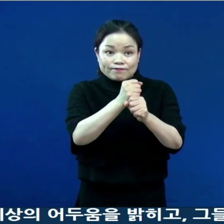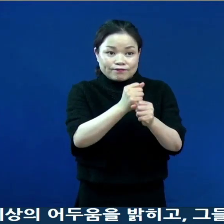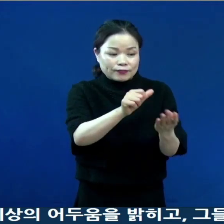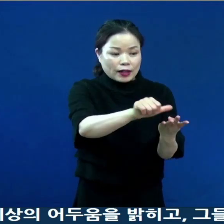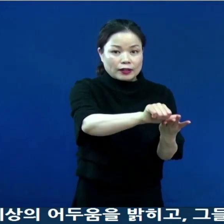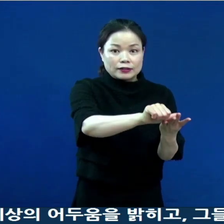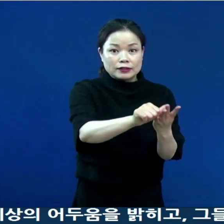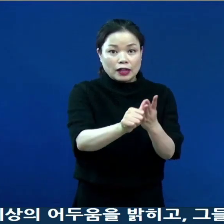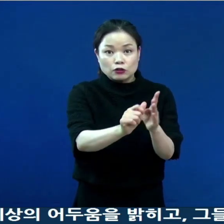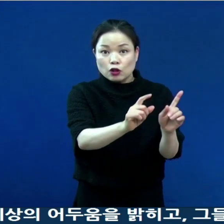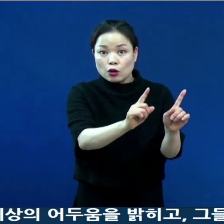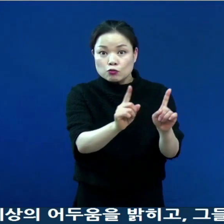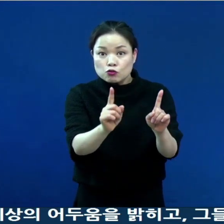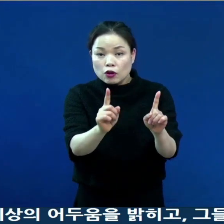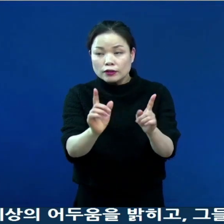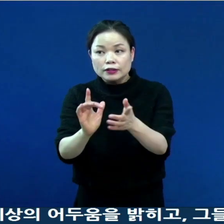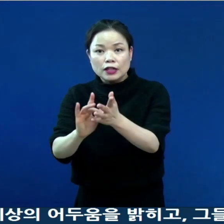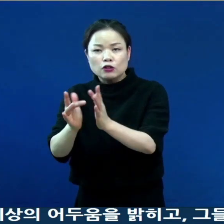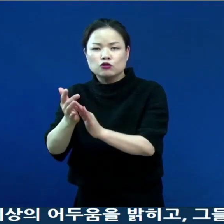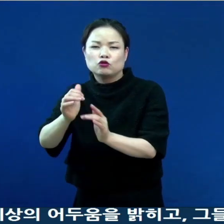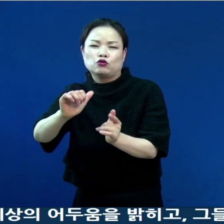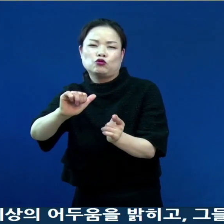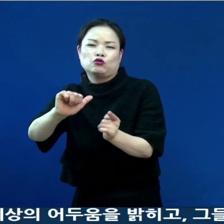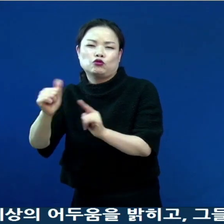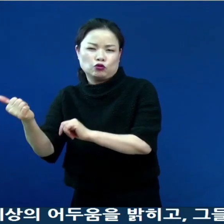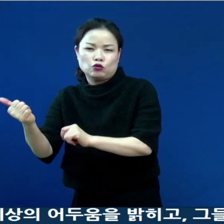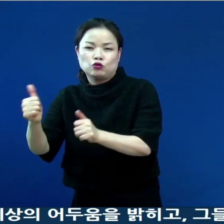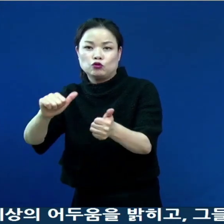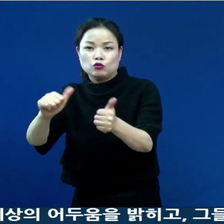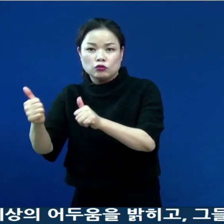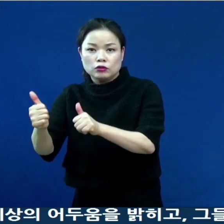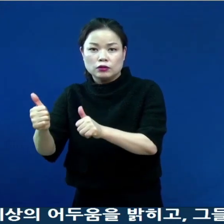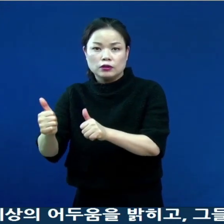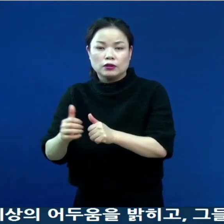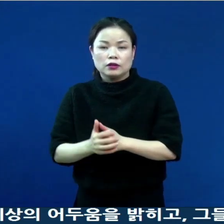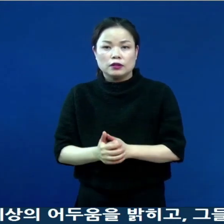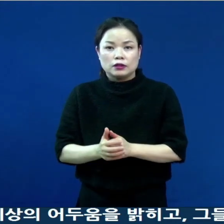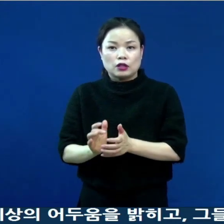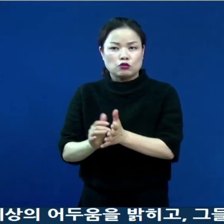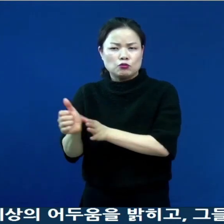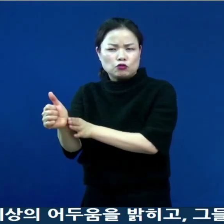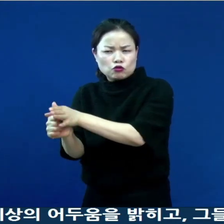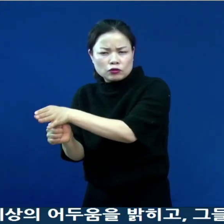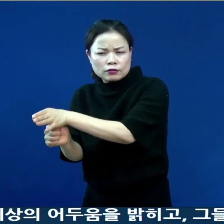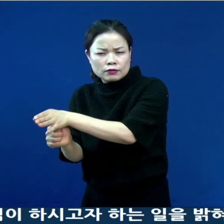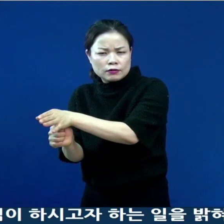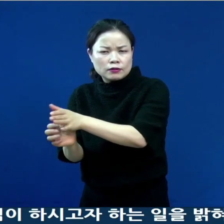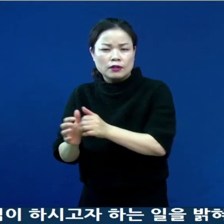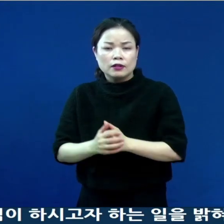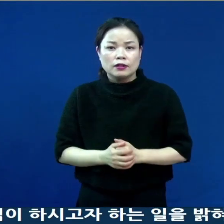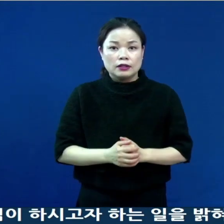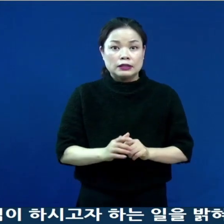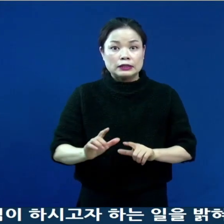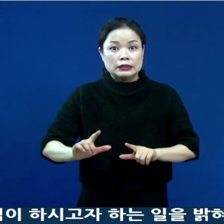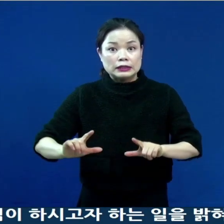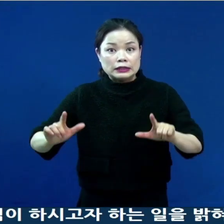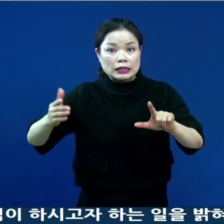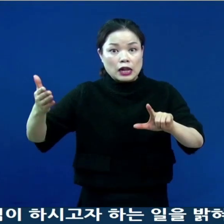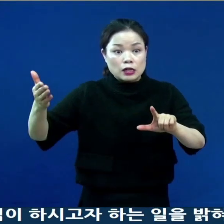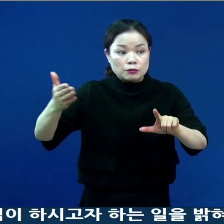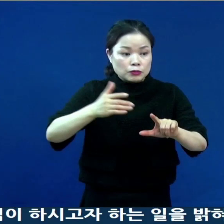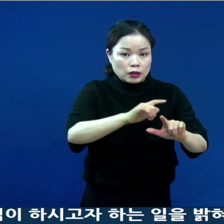나사로의 부활은 예수님의 죽음을 불러왔습니다. 이제 죽이기로 모여야죠. 53절 보십시오. 이날